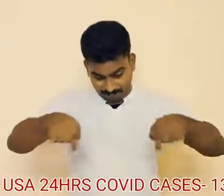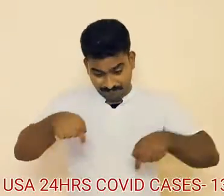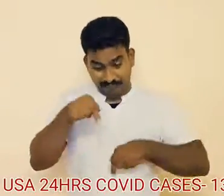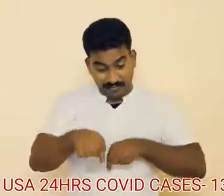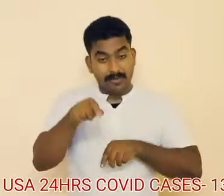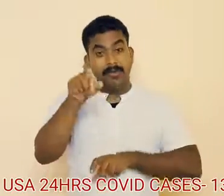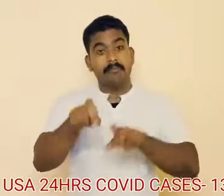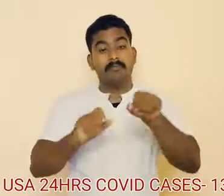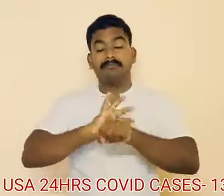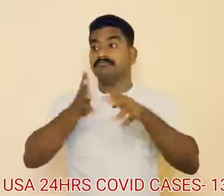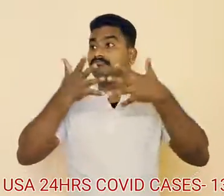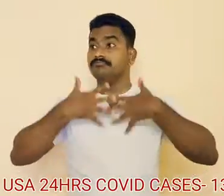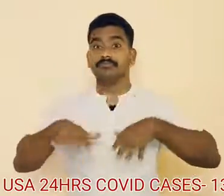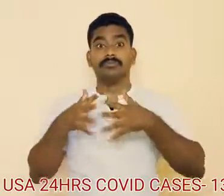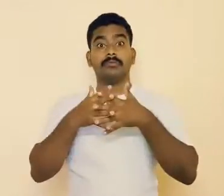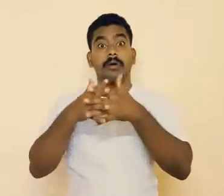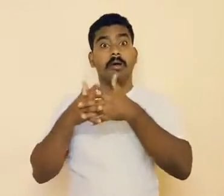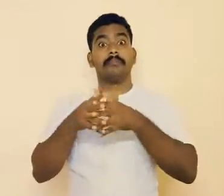24 മണിക്കൂറിൽ